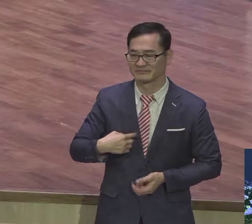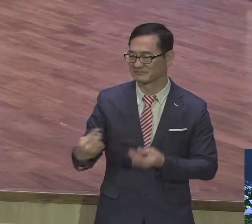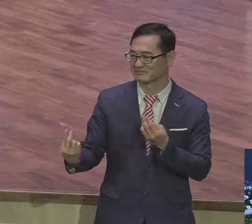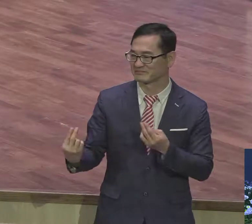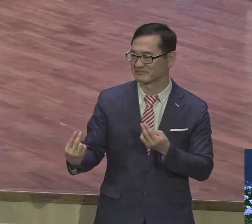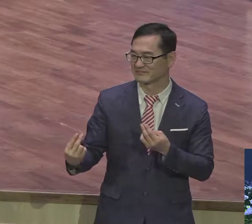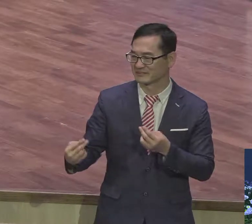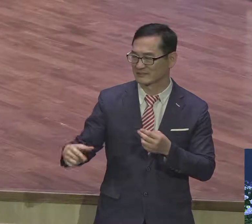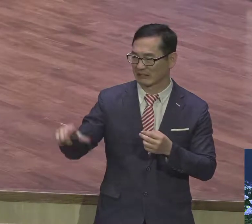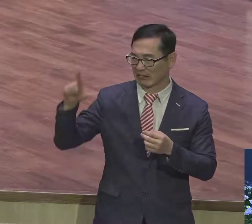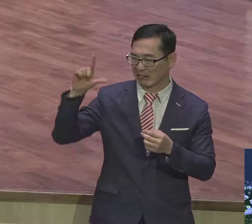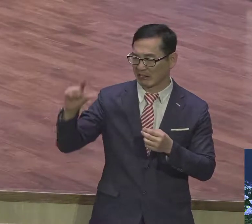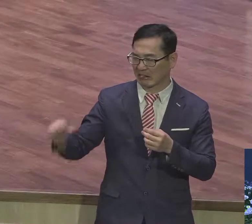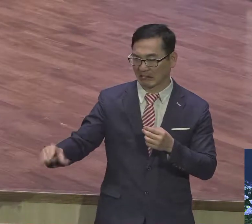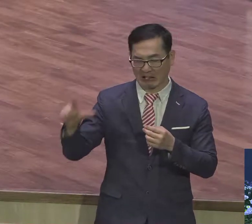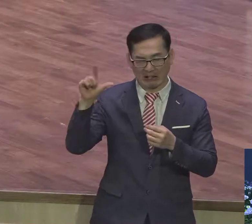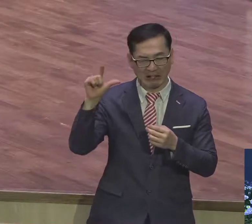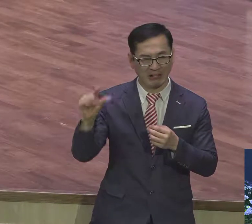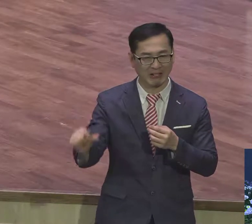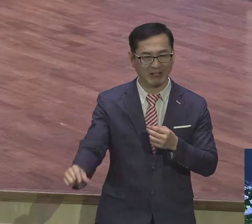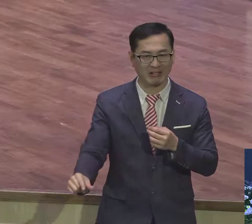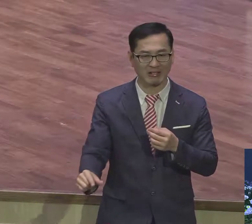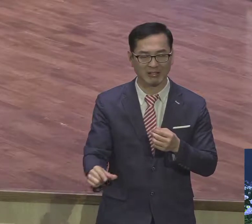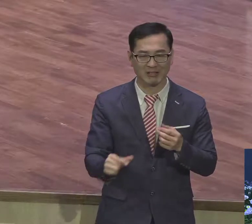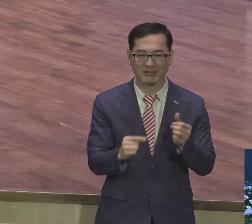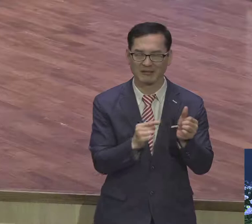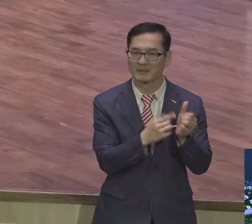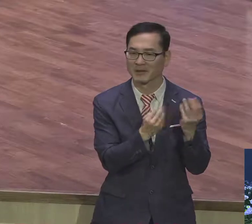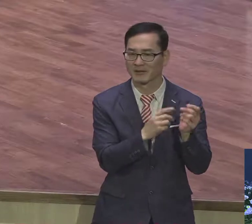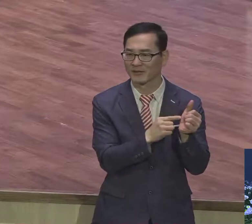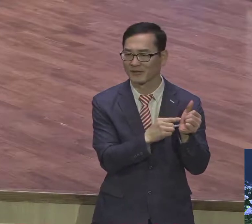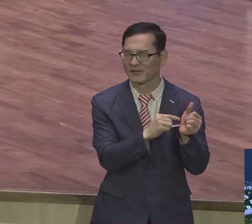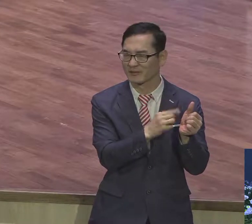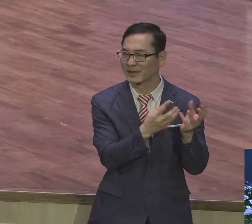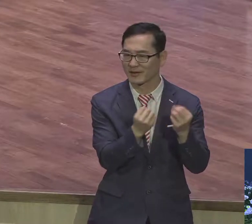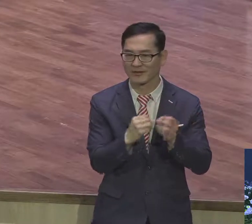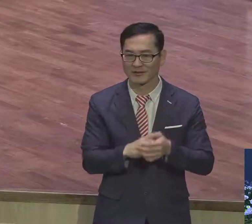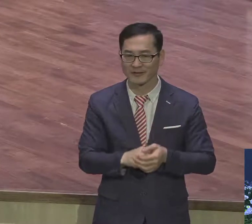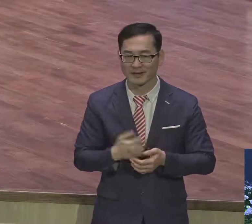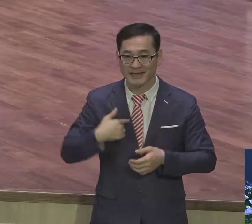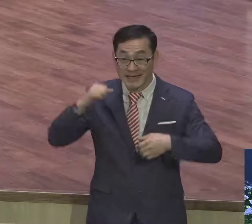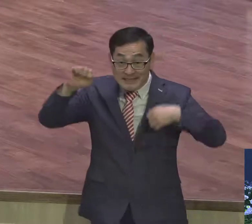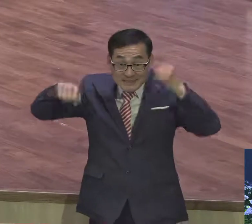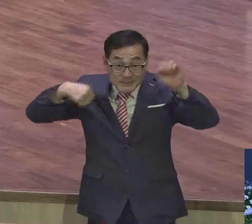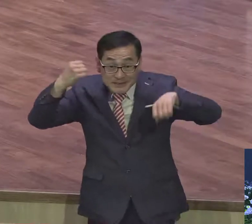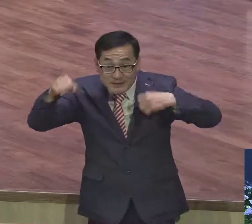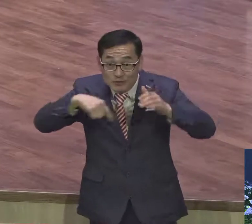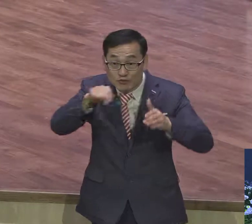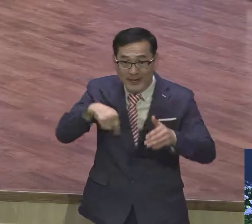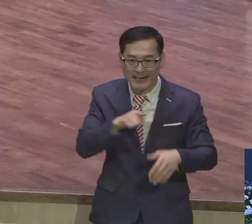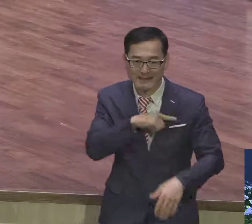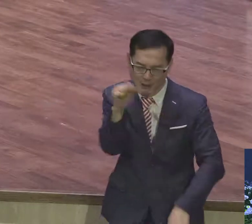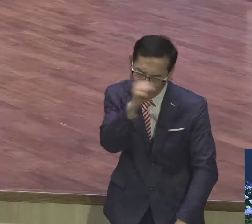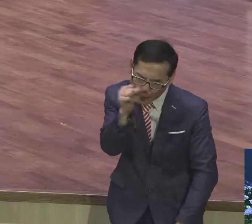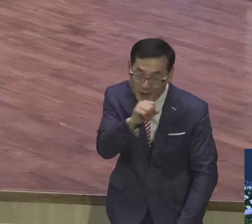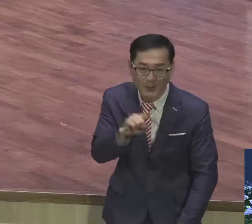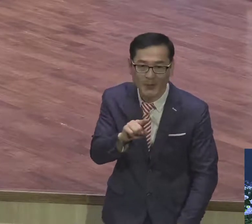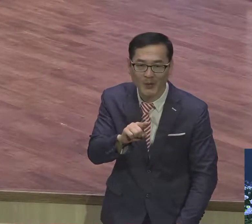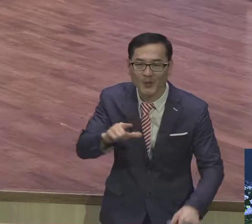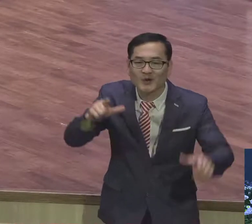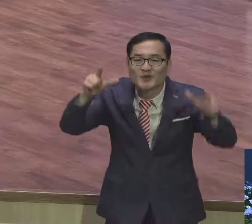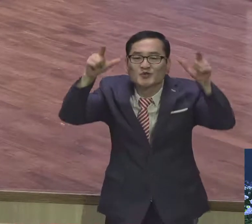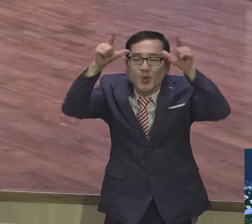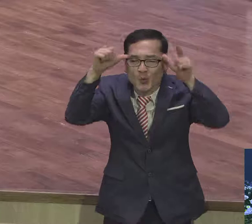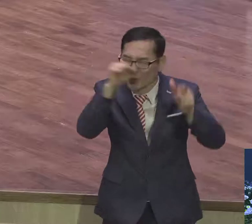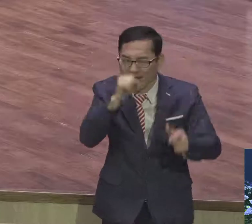제가 제일 좋아하는 짐승이 무슨 짐승인지 아십니까 잘 아시죠 소입니다 소 소는 말을